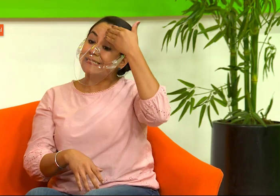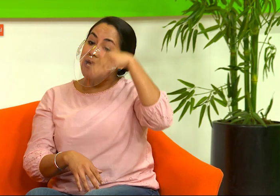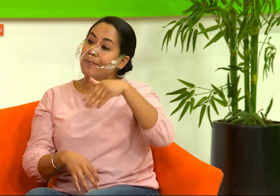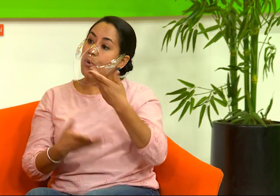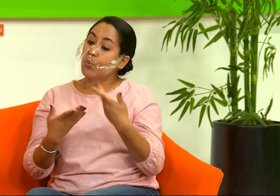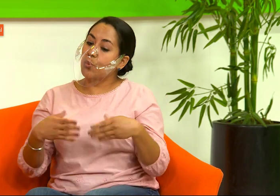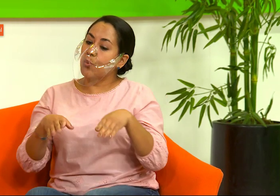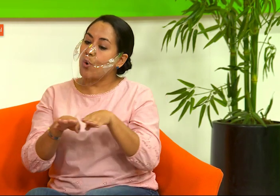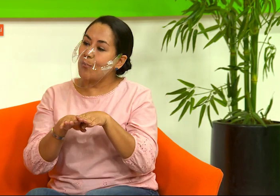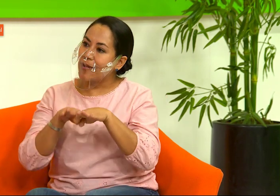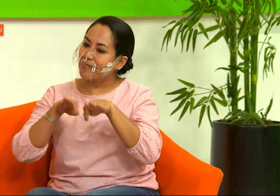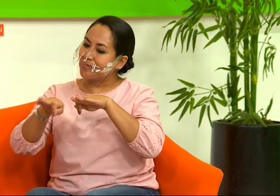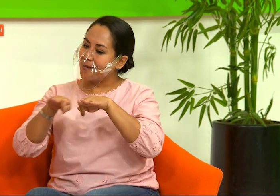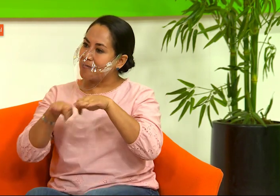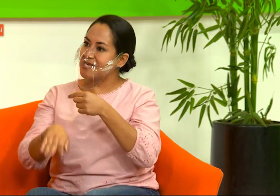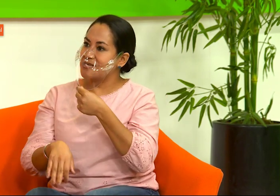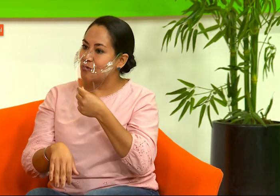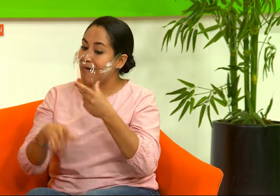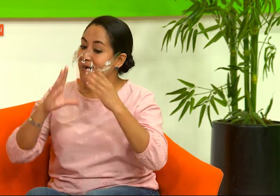de señas.